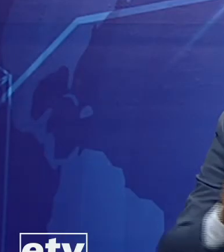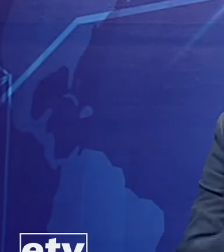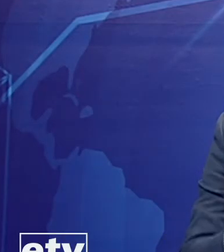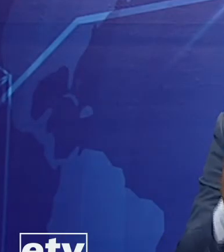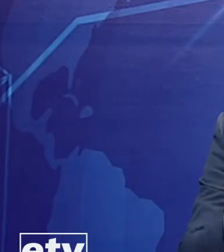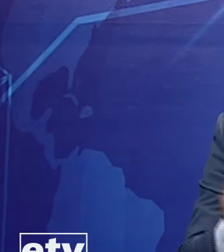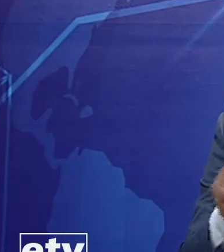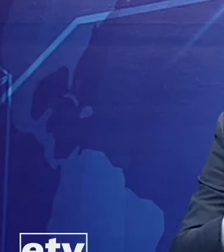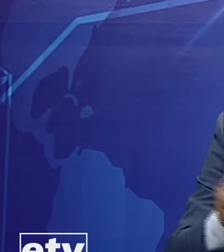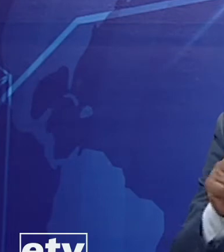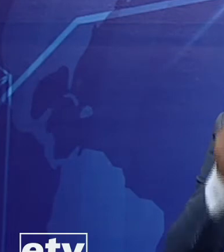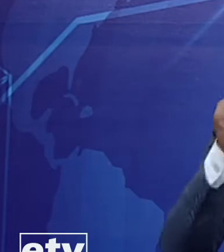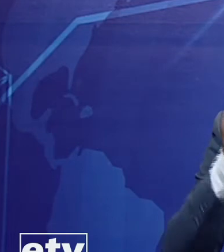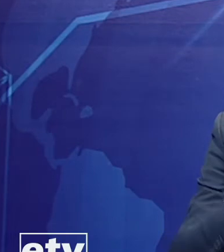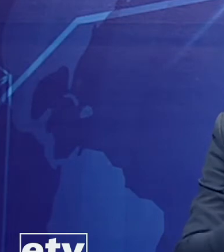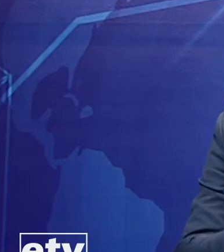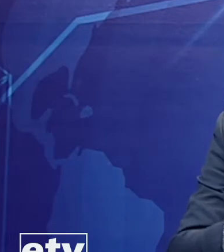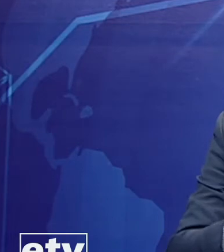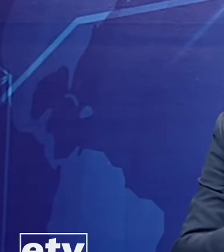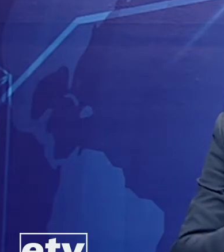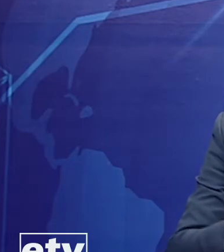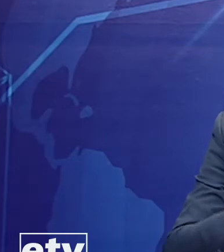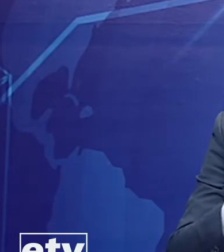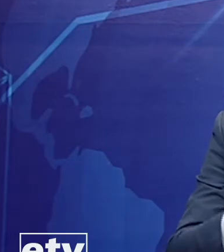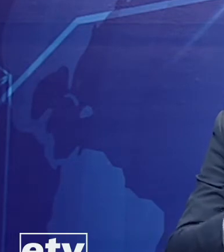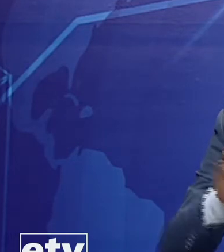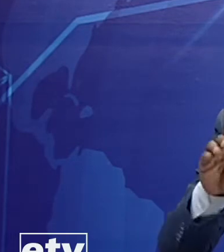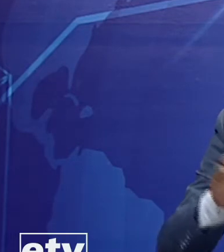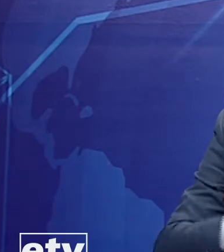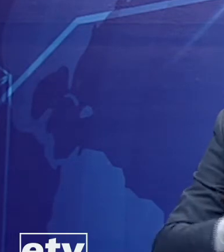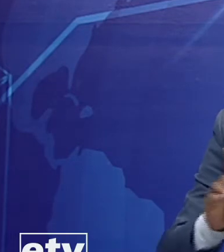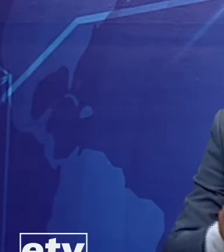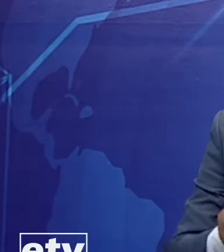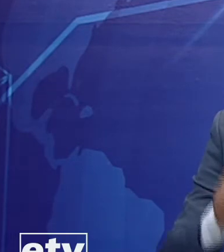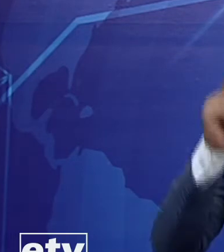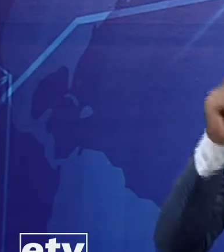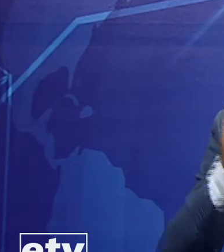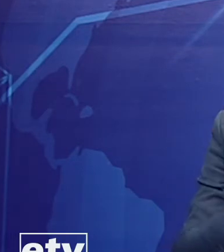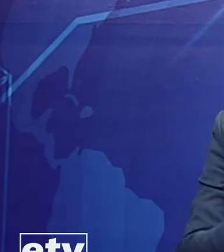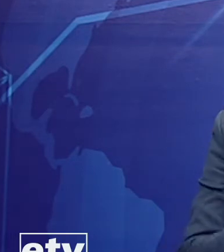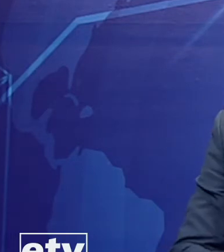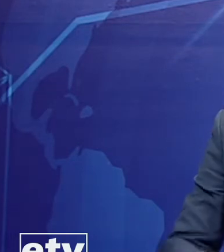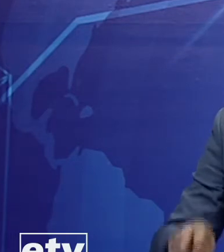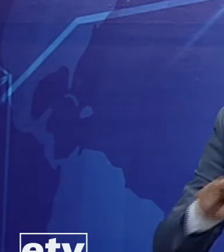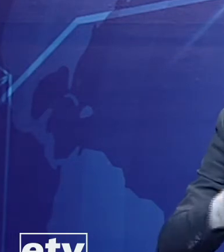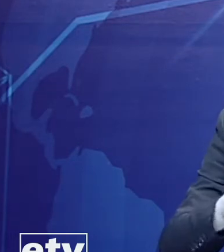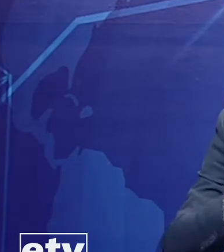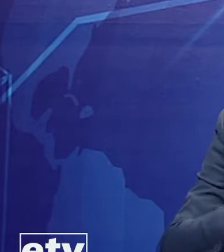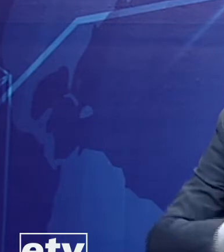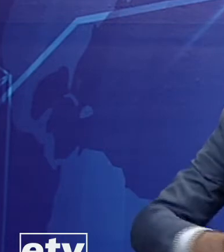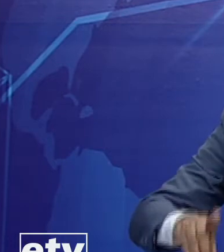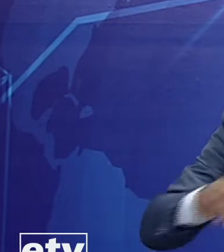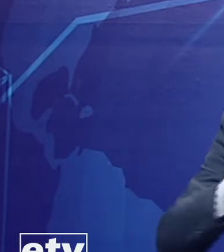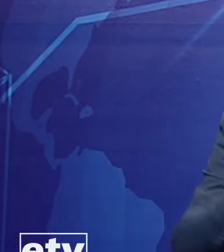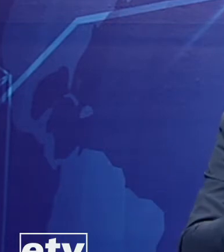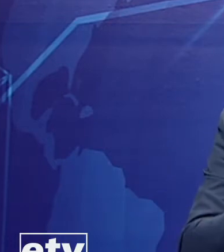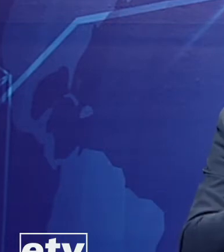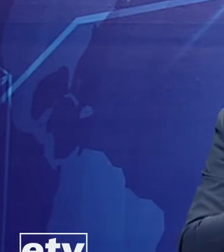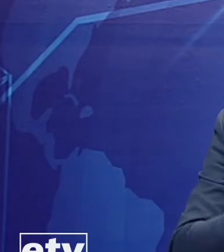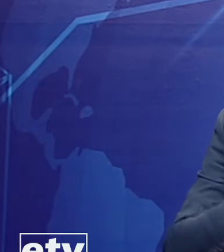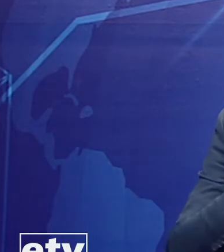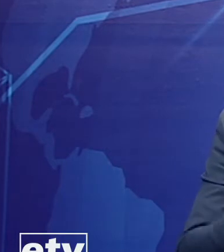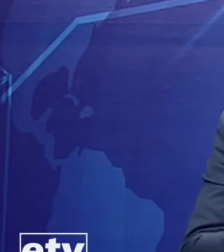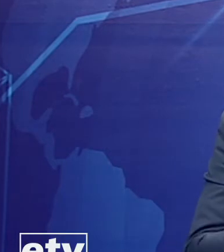አምስተኛ ምዕራፍ የሴፍቲኔት መርሃ ግብር ማስጀመሪያ ፕሮግራም ተካሄደ። መርሃ ግብሩ የፌዴራልና የክልል